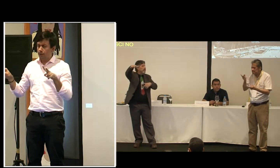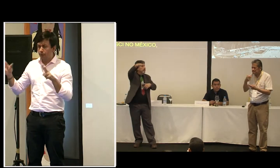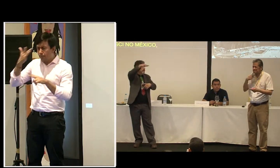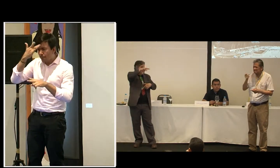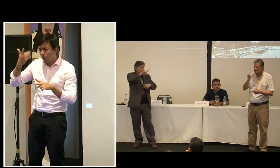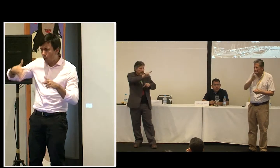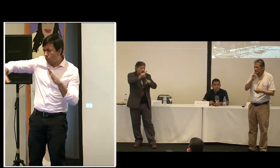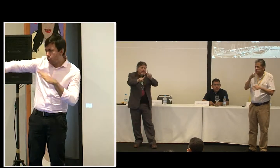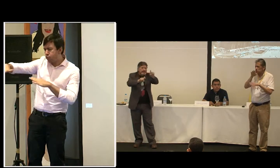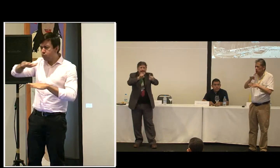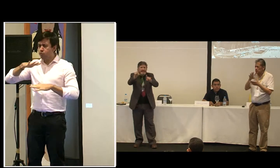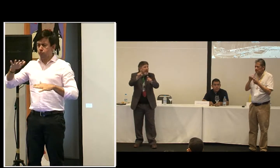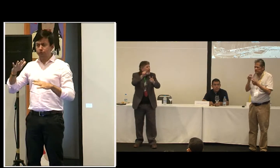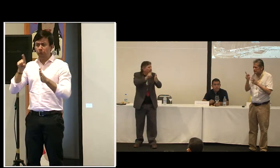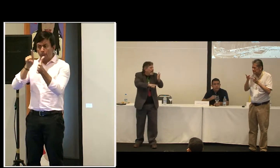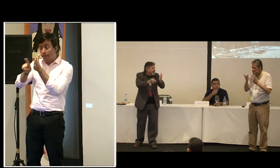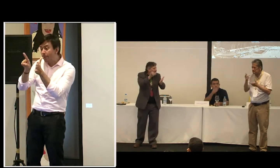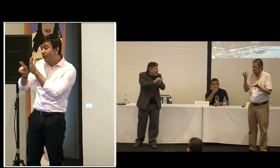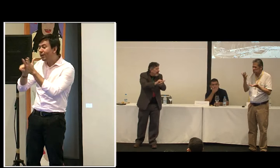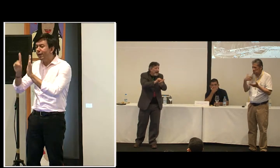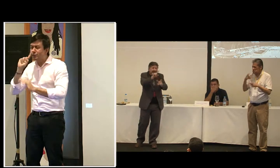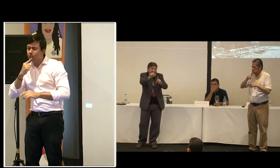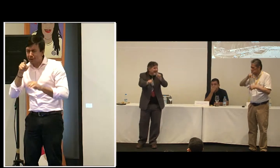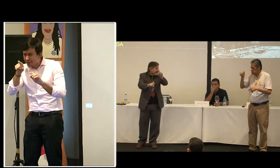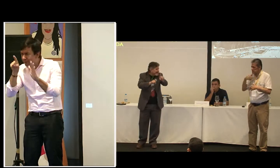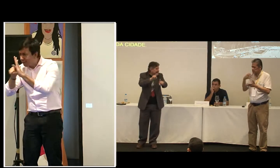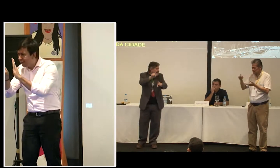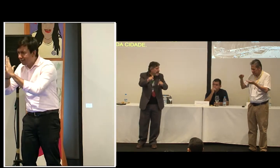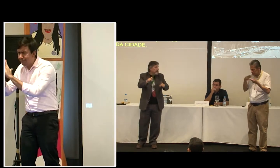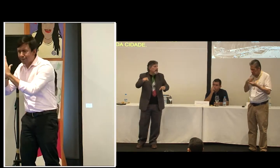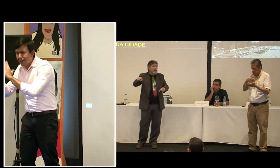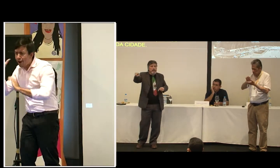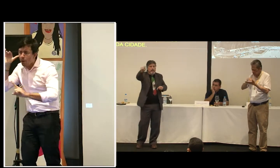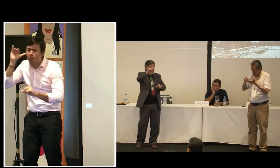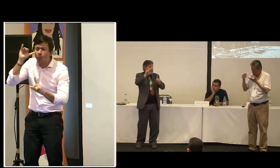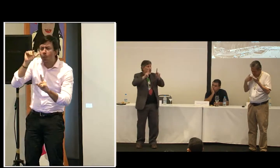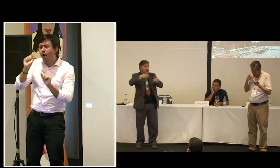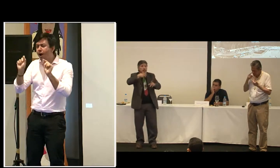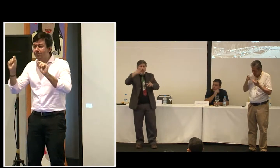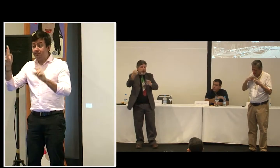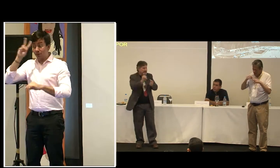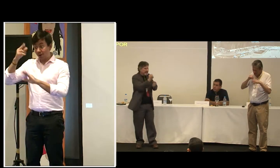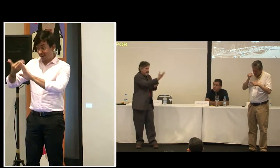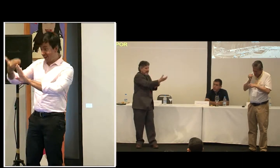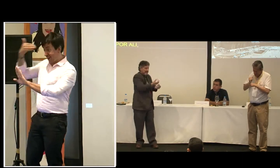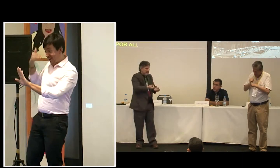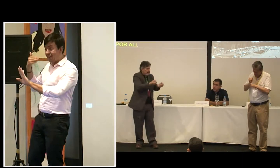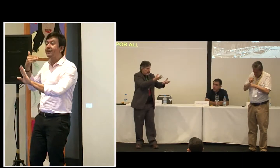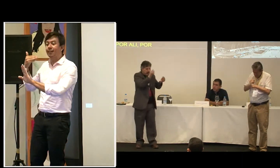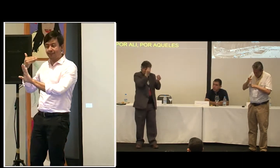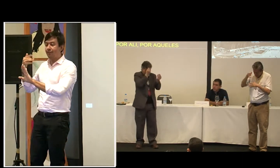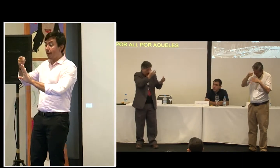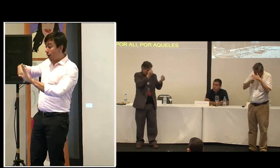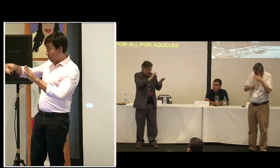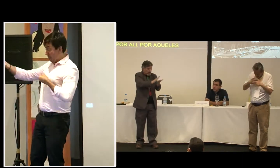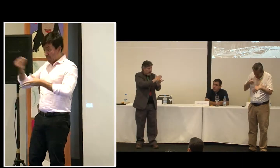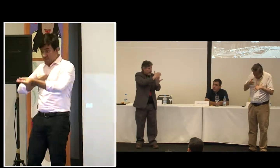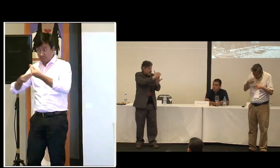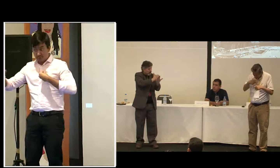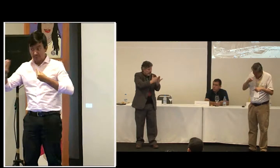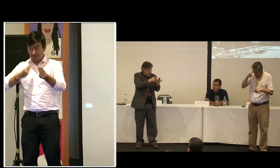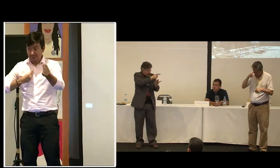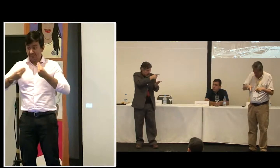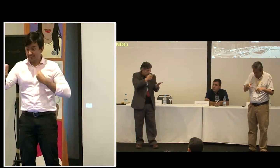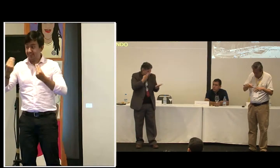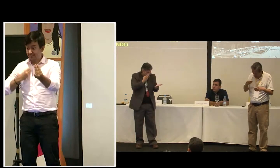E eu cresci por ali, por aqueles espaços, vendo aquele povo, interrogando a comunidade surda local para